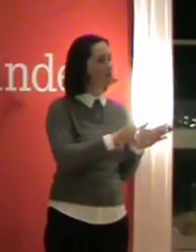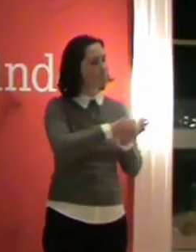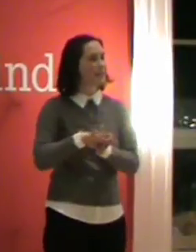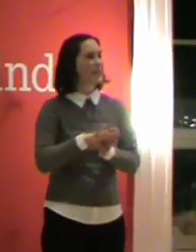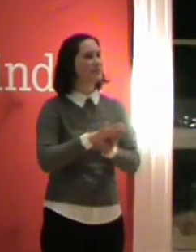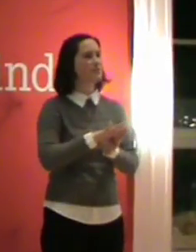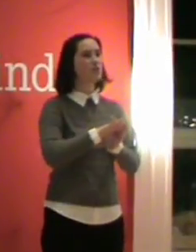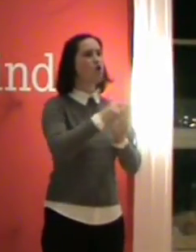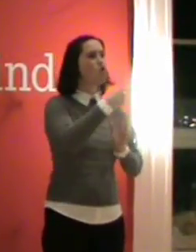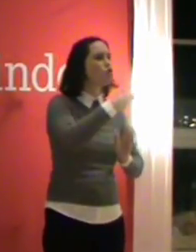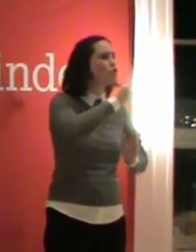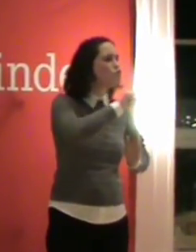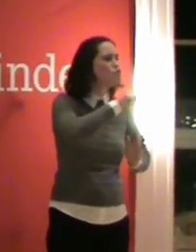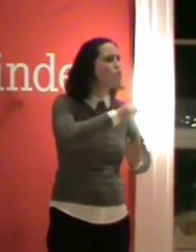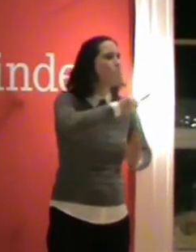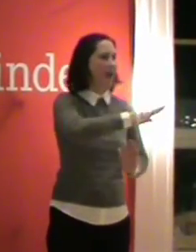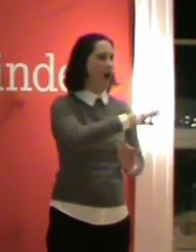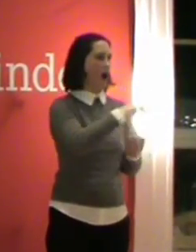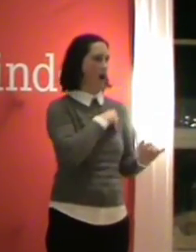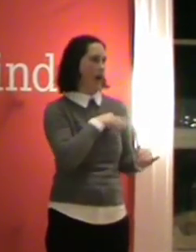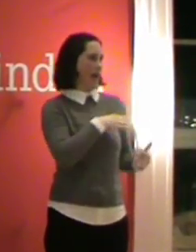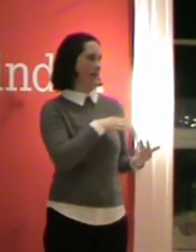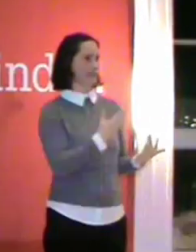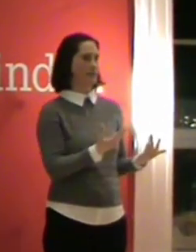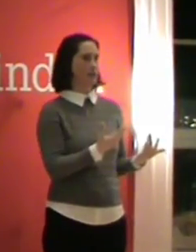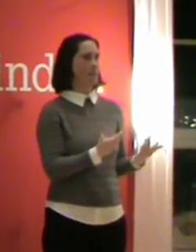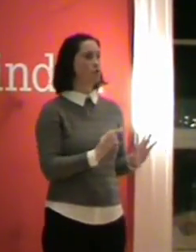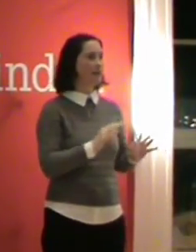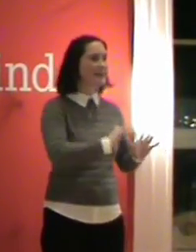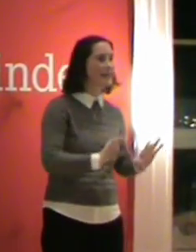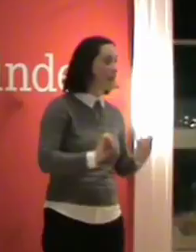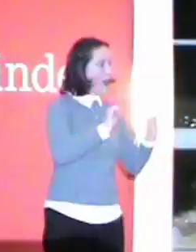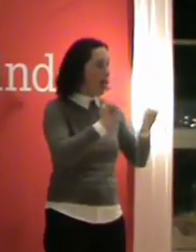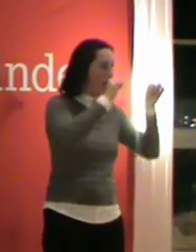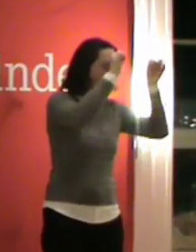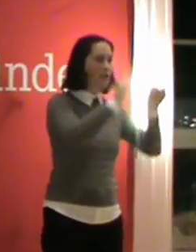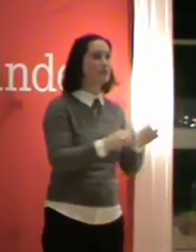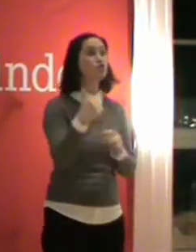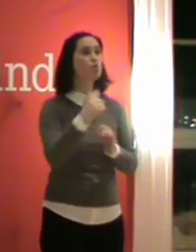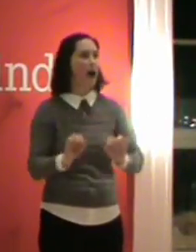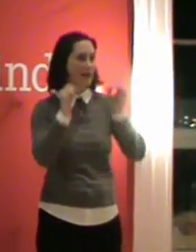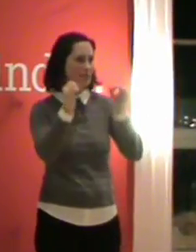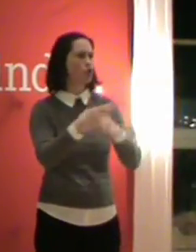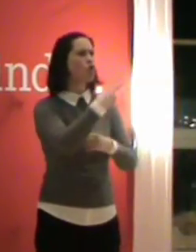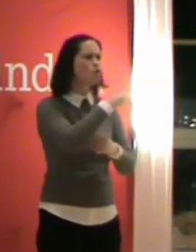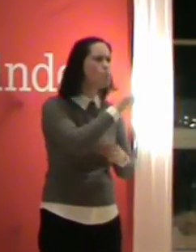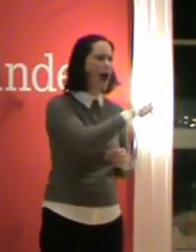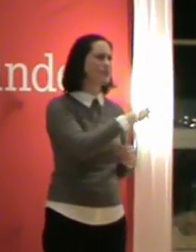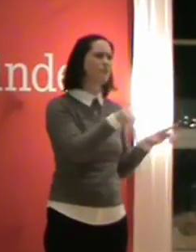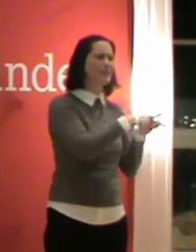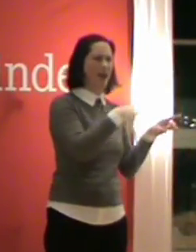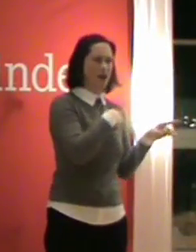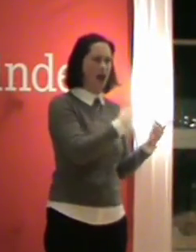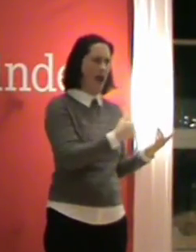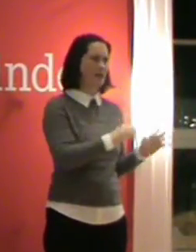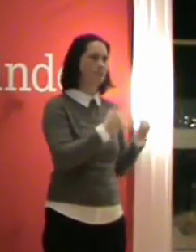jetzt hyperreich, weil ein Kind, das überaus aktiv ist, wird eben nicht superaktiv, sondern hyperaktiv genannt. Und